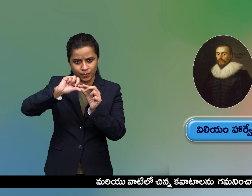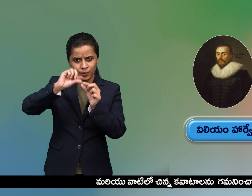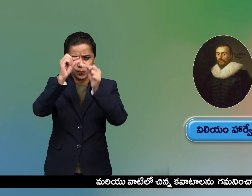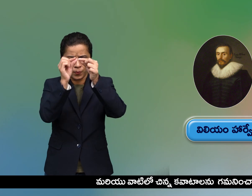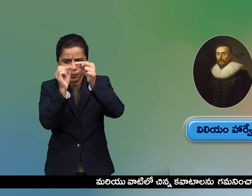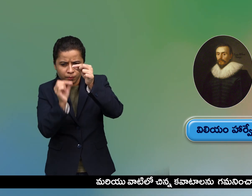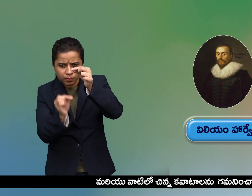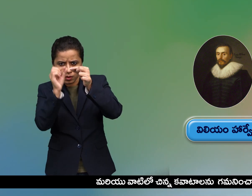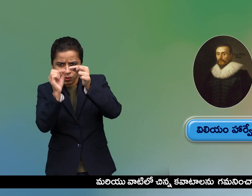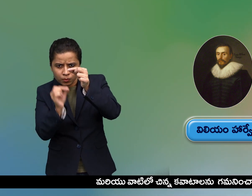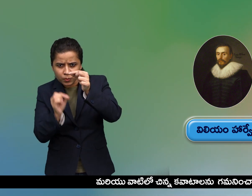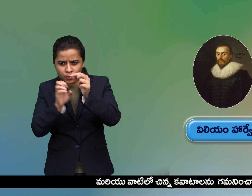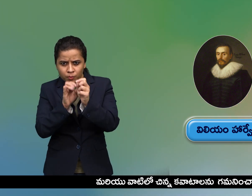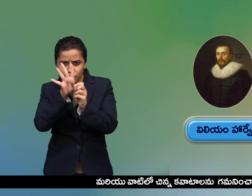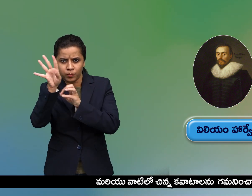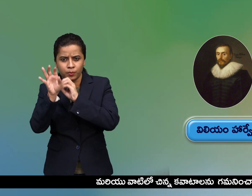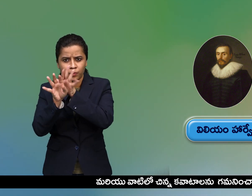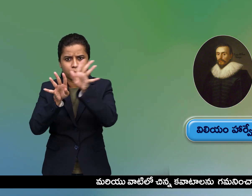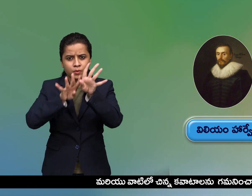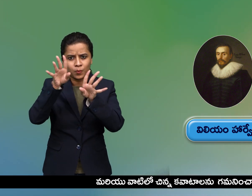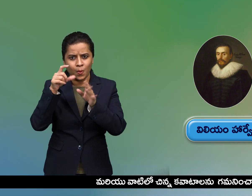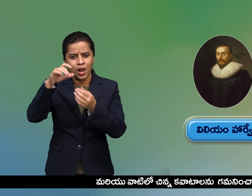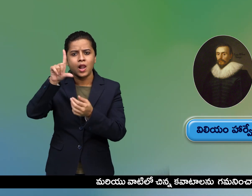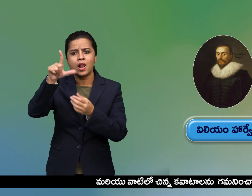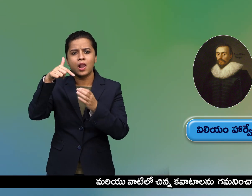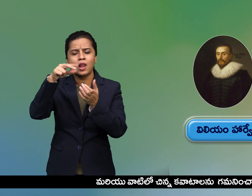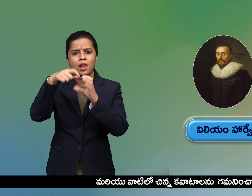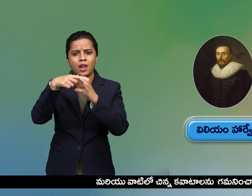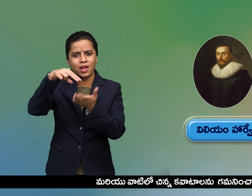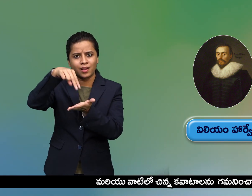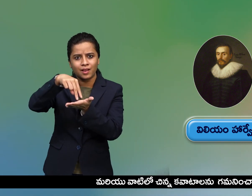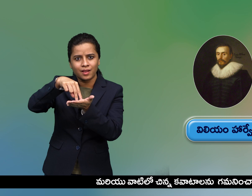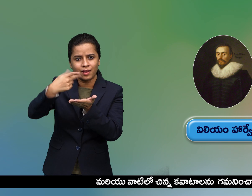మరియు వాటిలో చిన్న కవాటాలను గమనించారు.